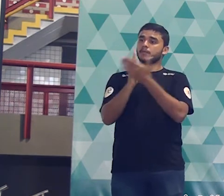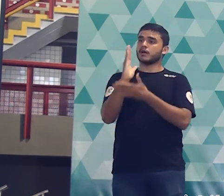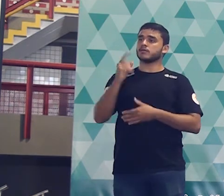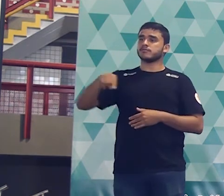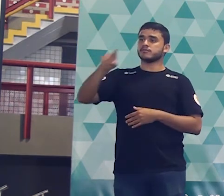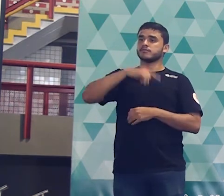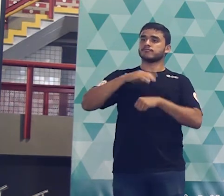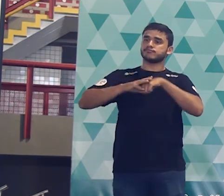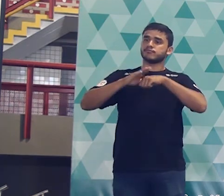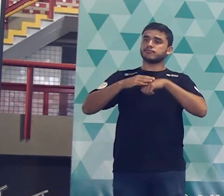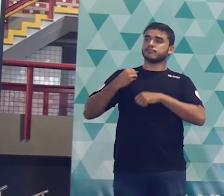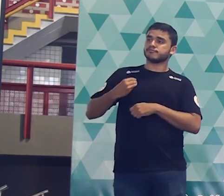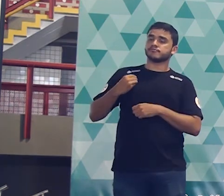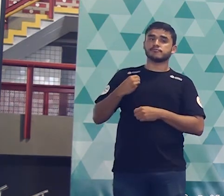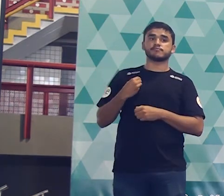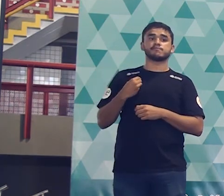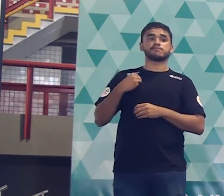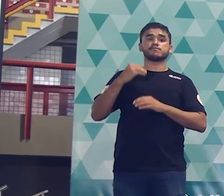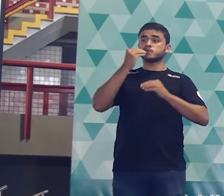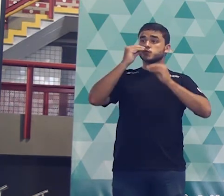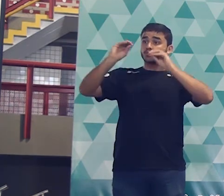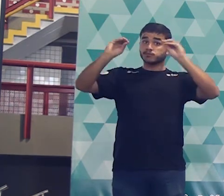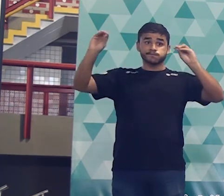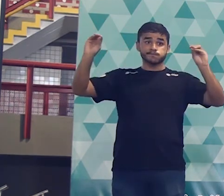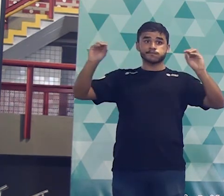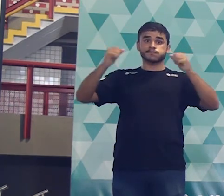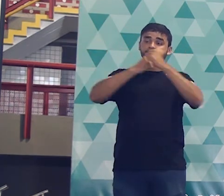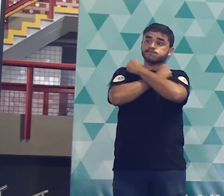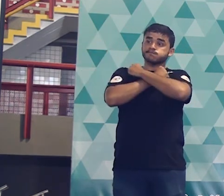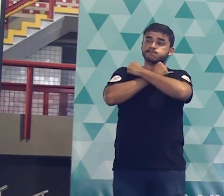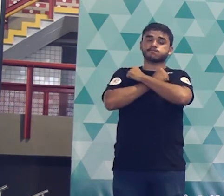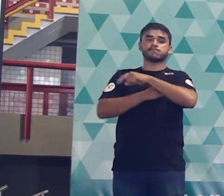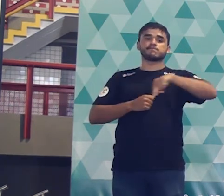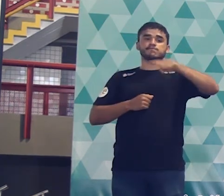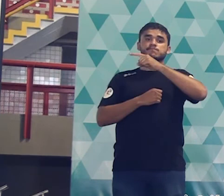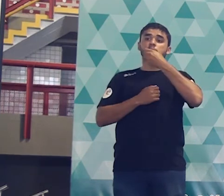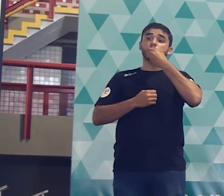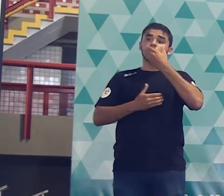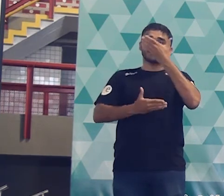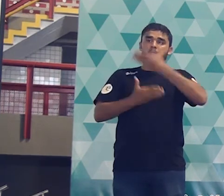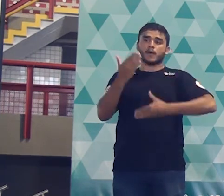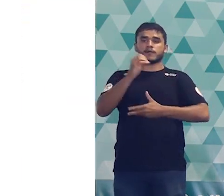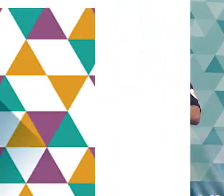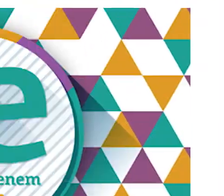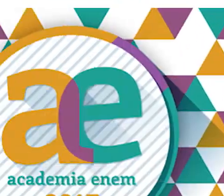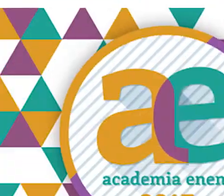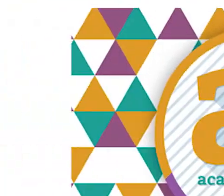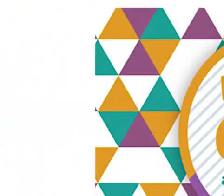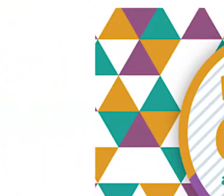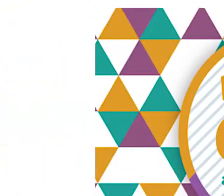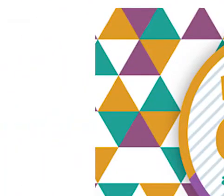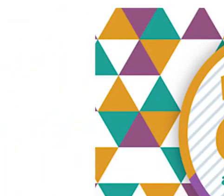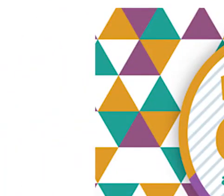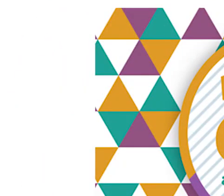mundo aqui será muito vitorioso. Um beijo para todos vocês, uma boa prova e até o próximo encontro. Tchau.